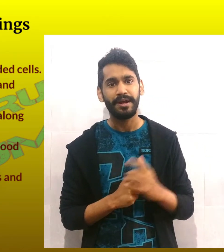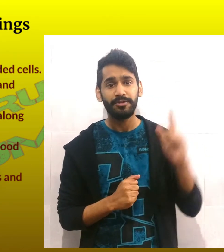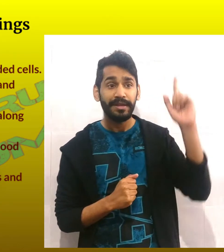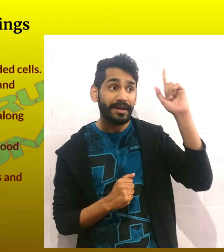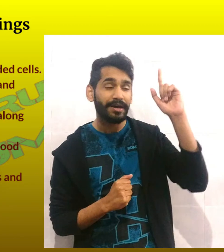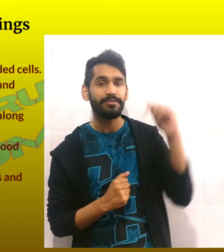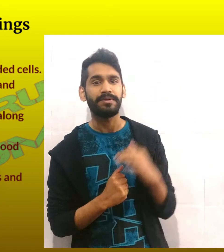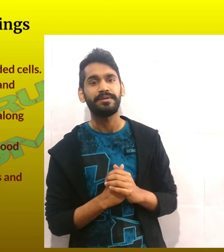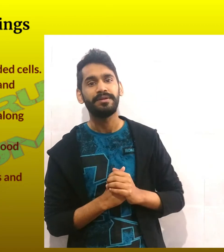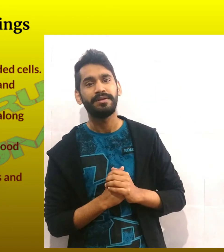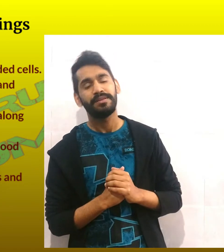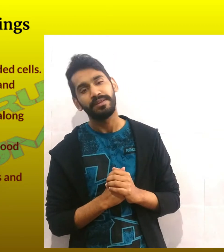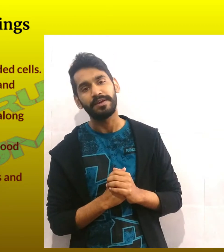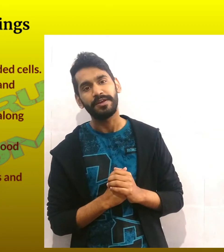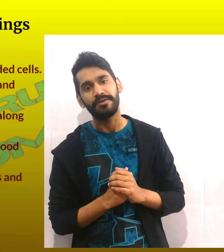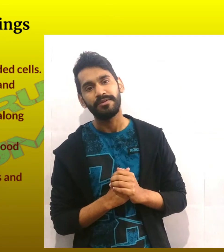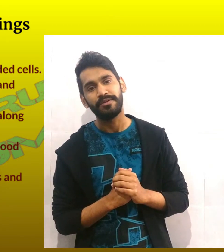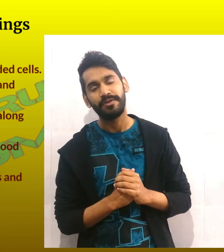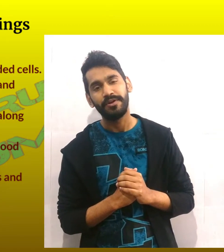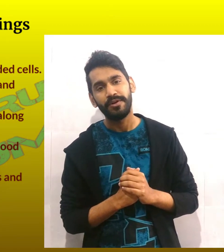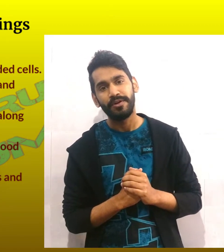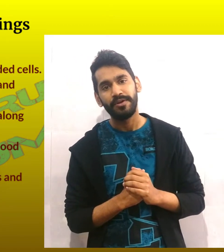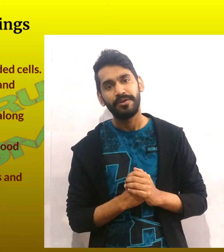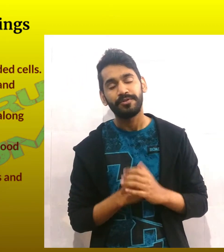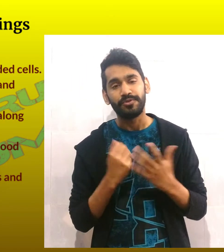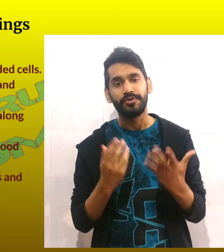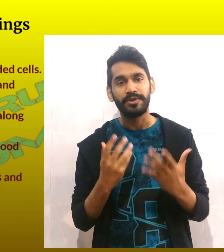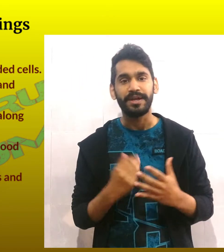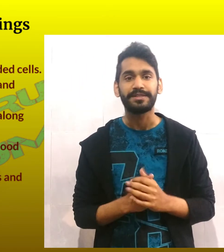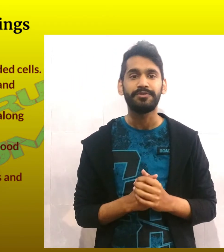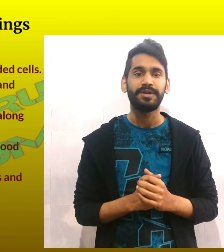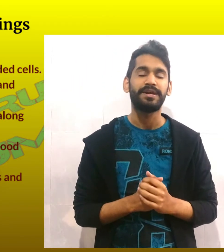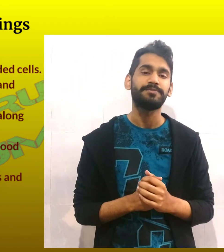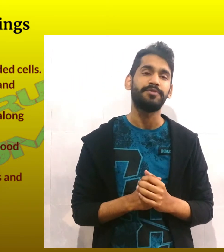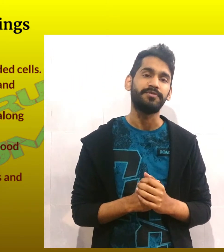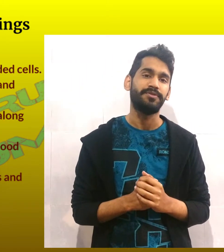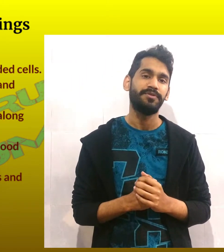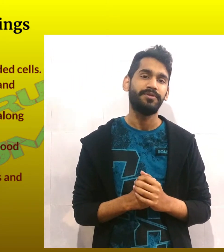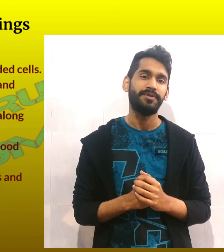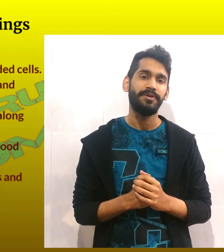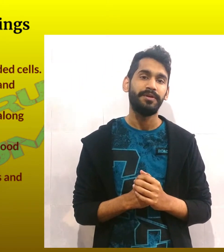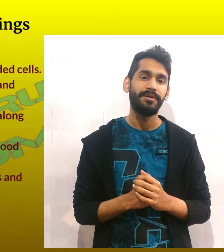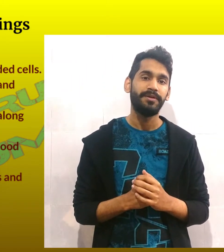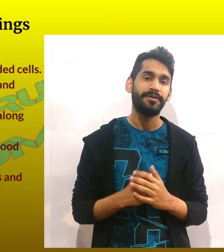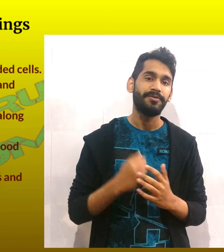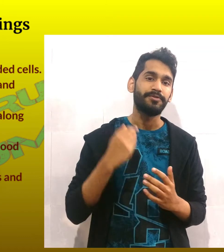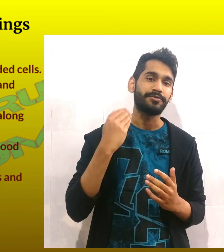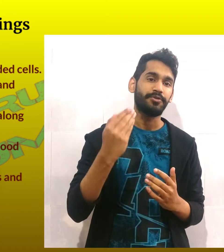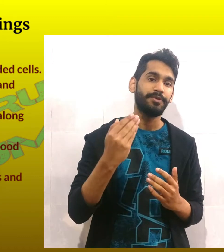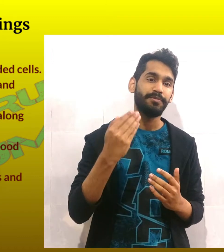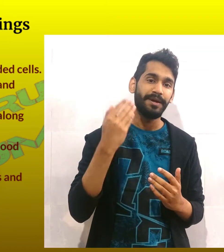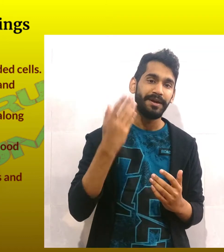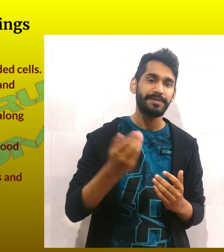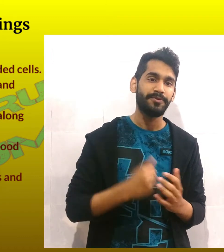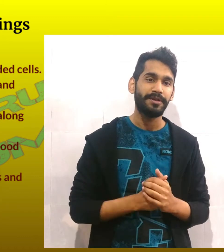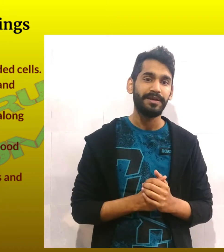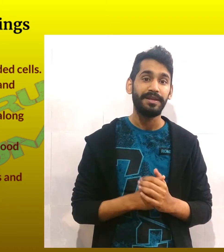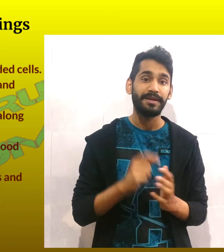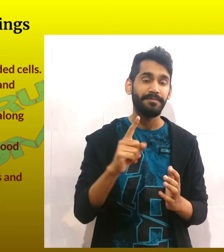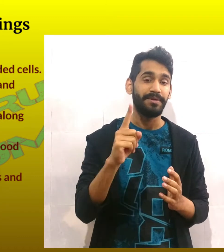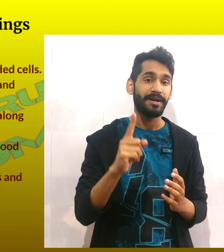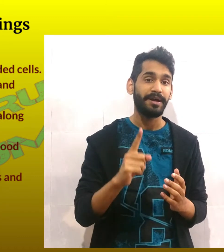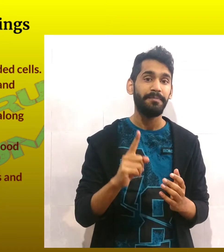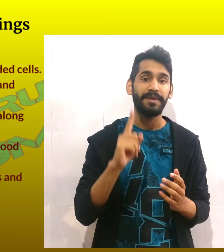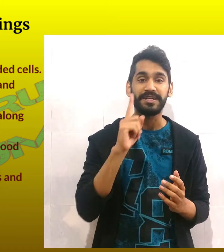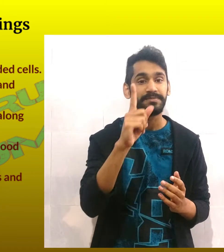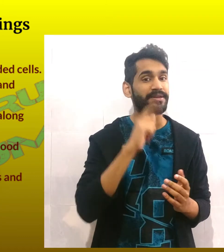नहीं देखा तो लिंक आगे ऊपर देख के आओ। तो कैसे होती ट्रांसपोर्ट? वो उसको भी तो ब्लड ही ट्रांसपोर्ट करता है,